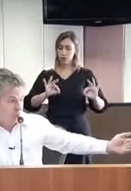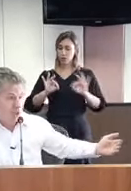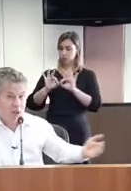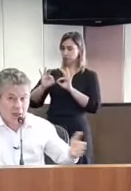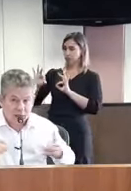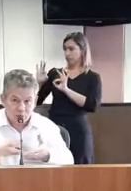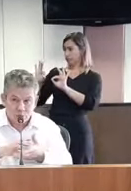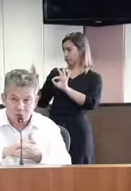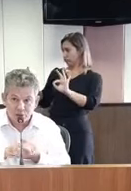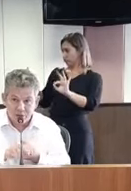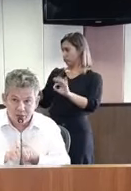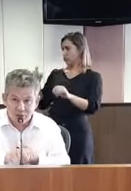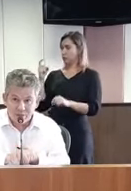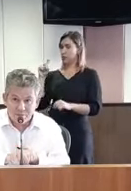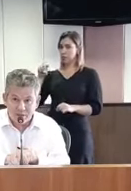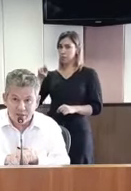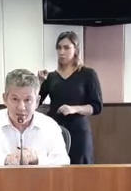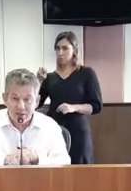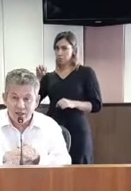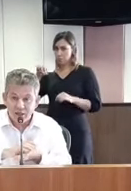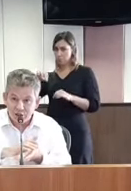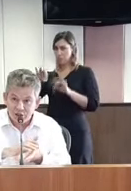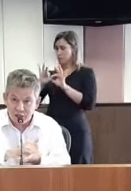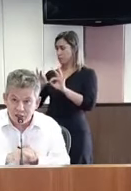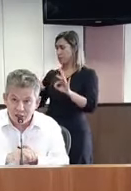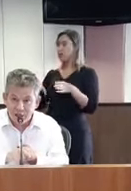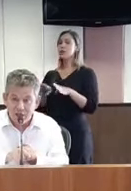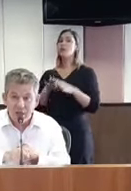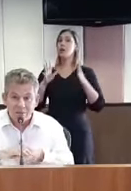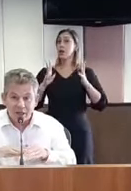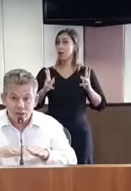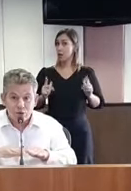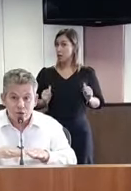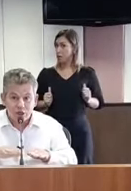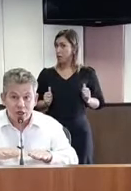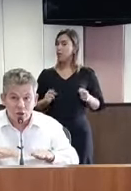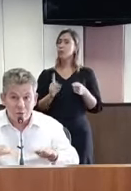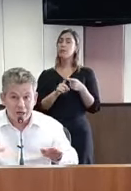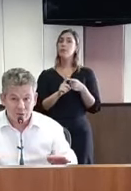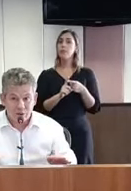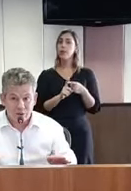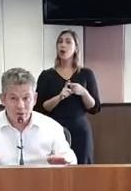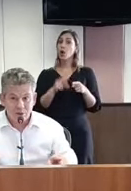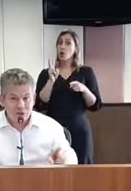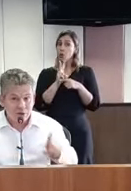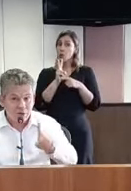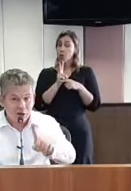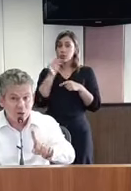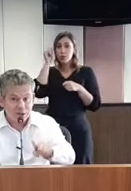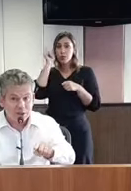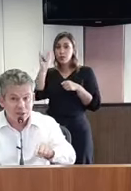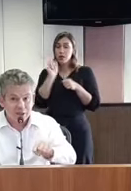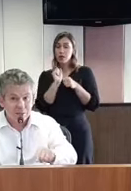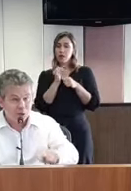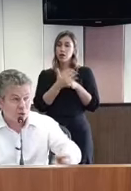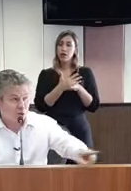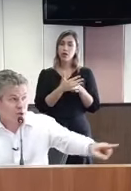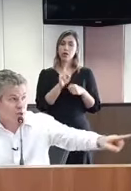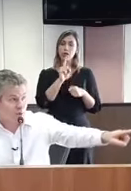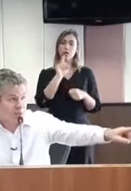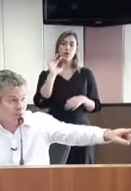distanciamento, aos procedimentos de limpeza, de higiene, para que isso seja redobrado. Isso não vai acontecer aqui em